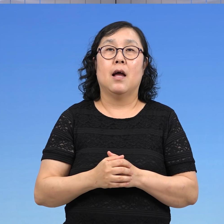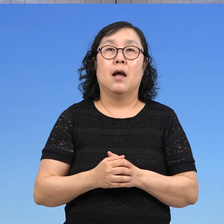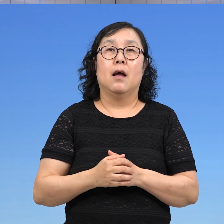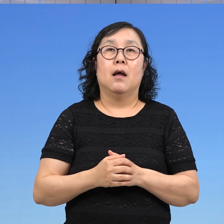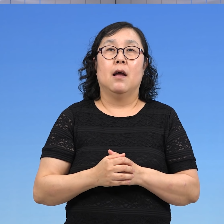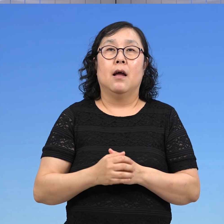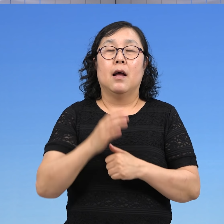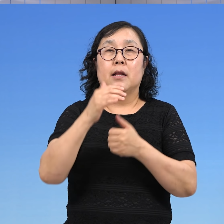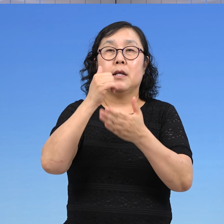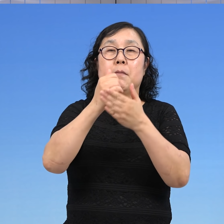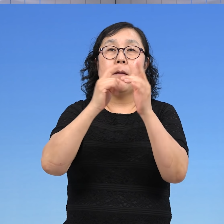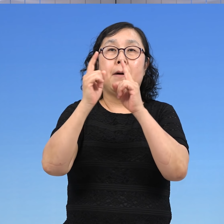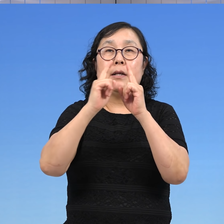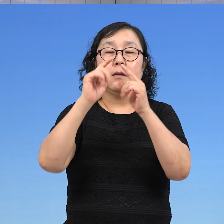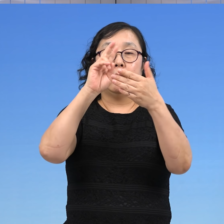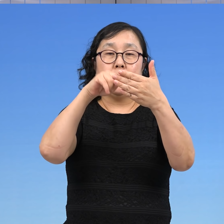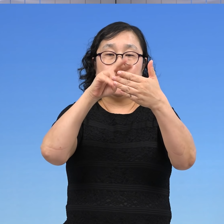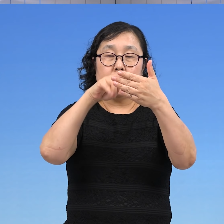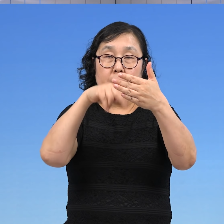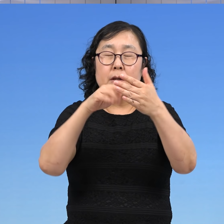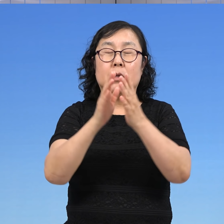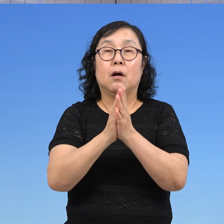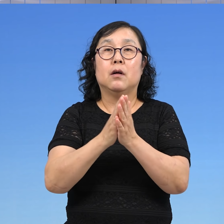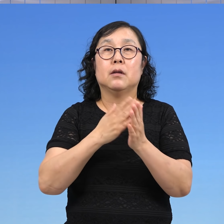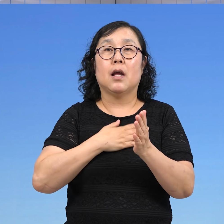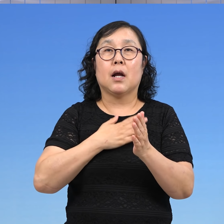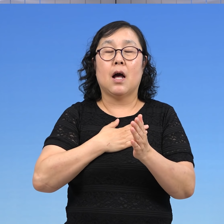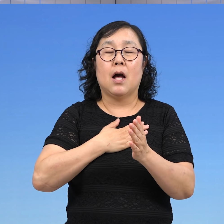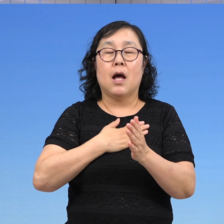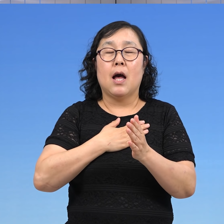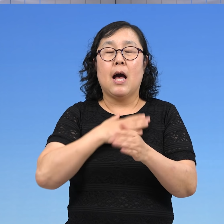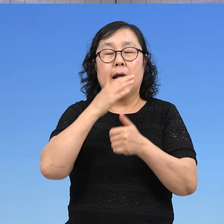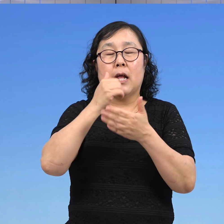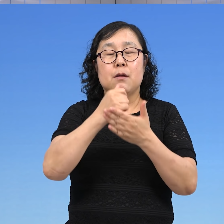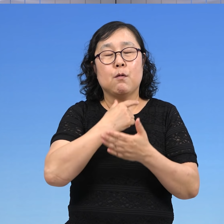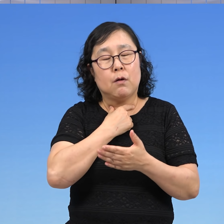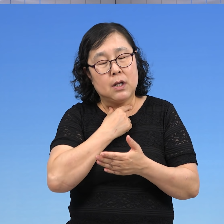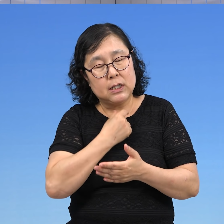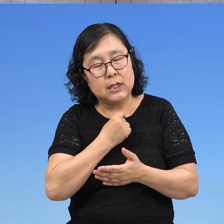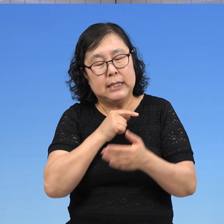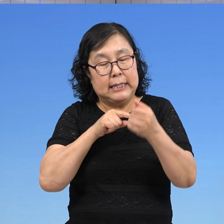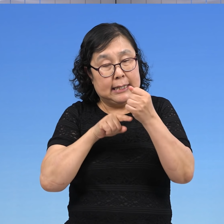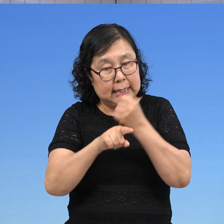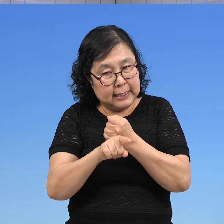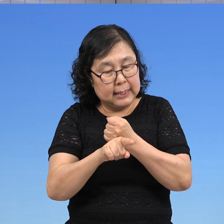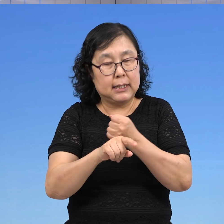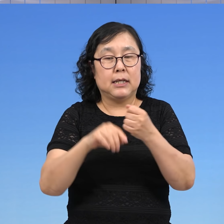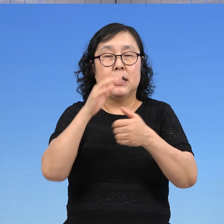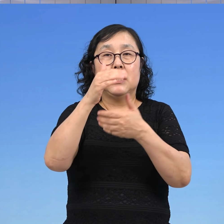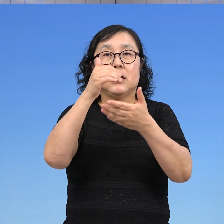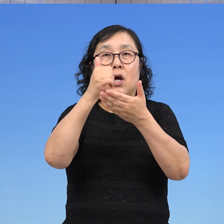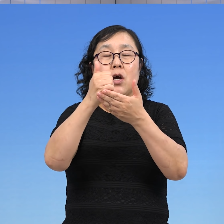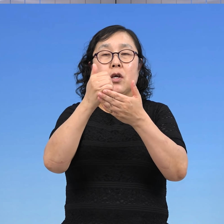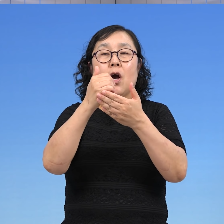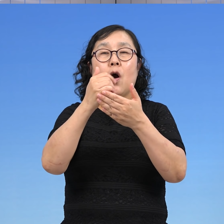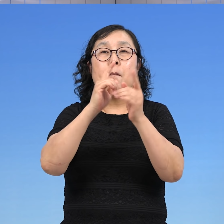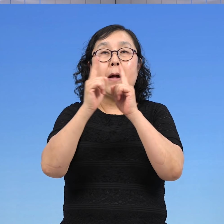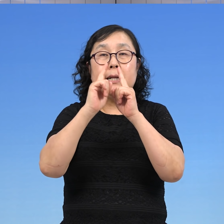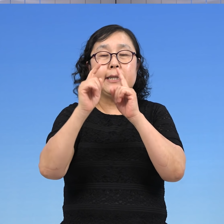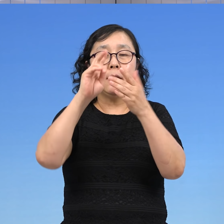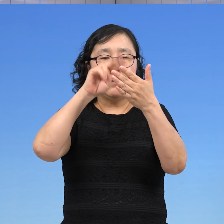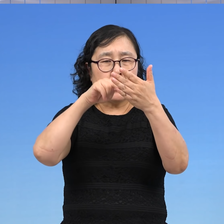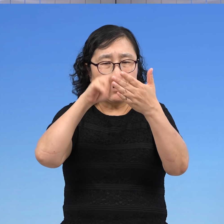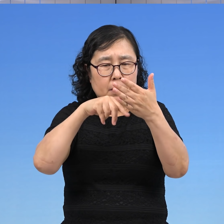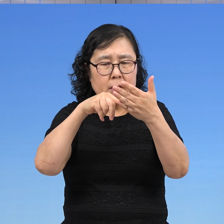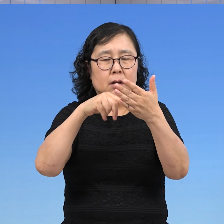읽으면서 이게 과연 이 이게 내가 그냥도 흡수 리를 들었나 진짜 하나님이 원하시는 뜻인가 를 성경을 보면서 제가